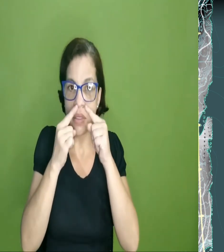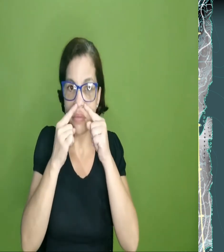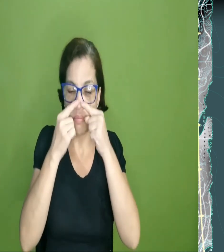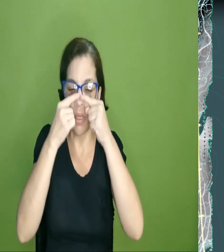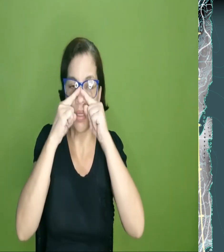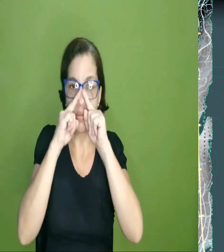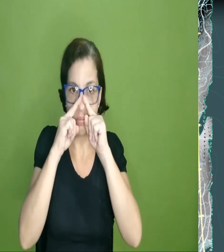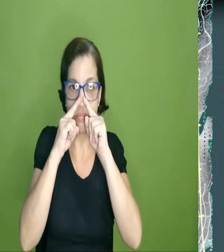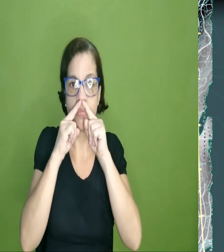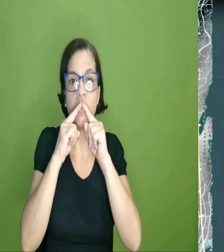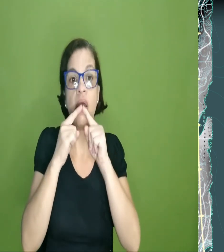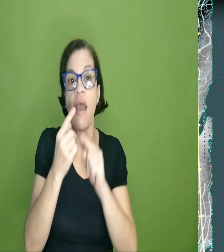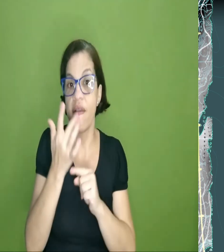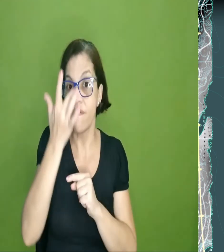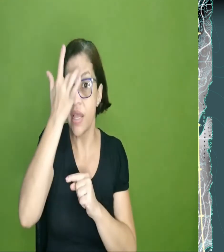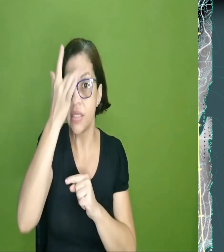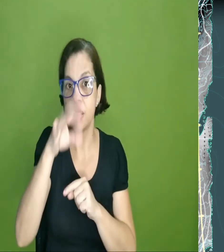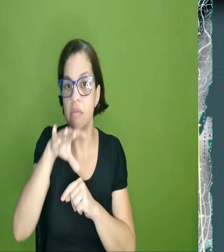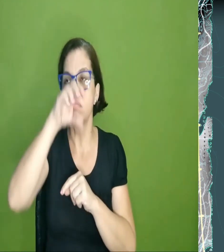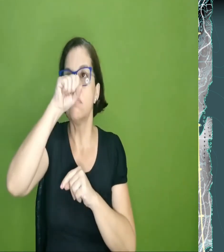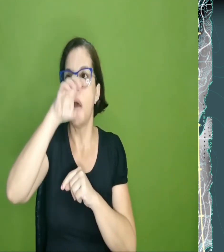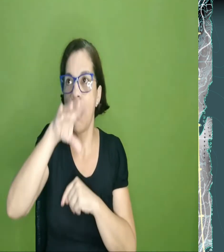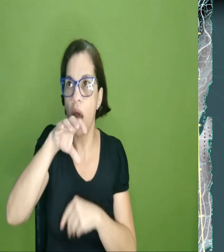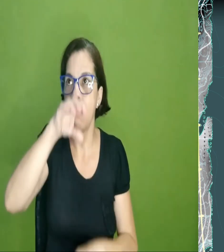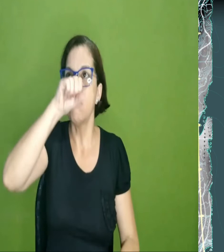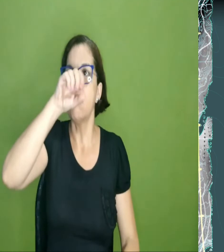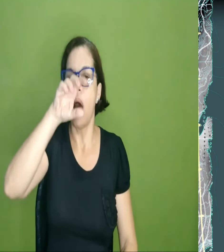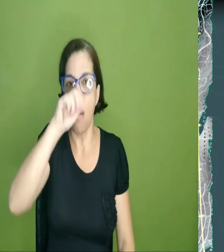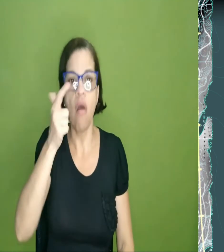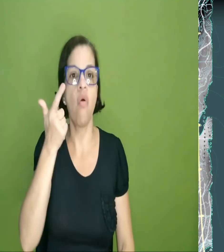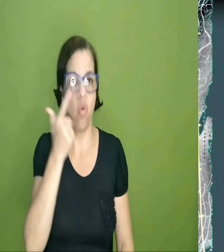cavidade nasal, elas facilitam o fluxo do ar por esta região.